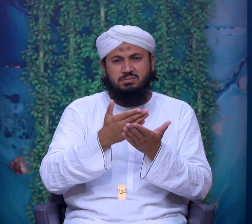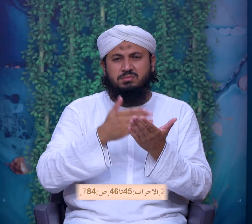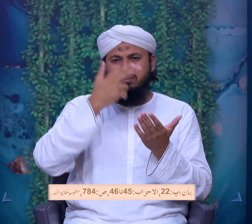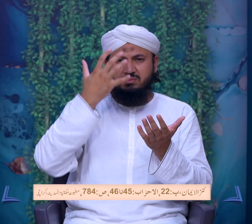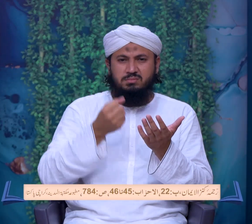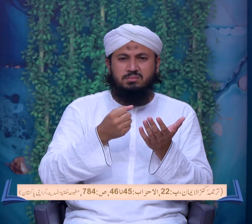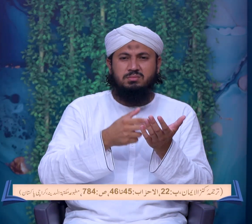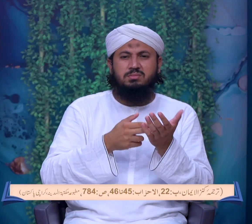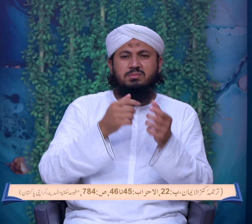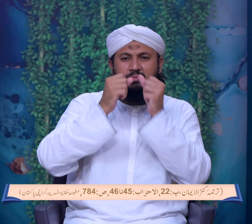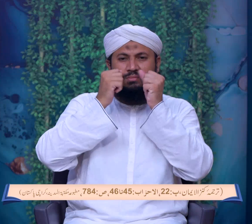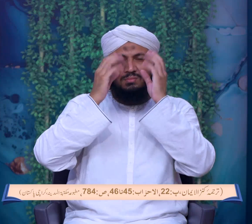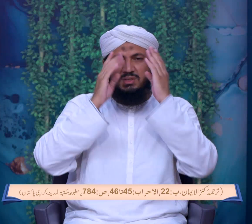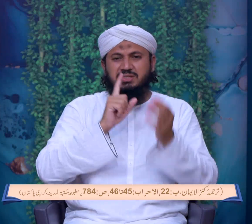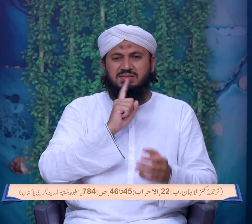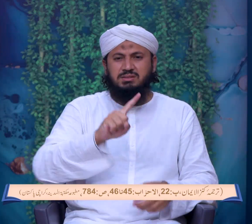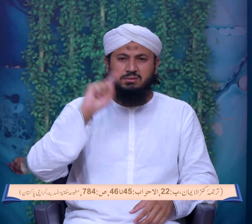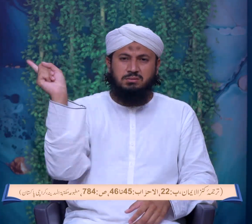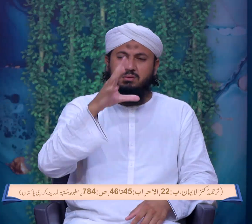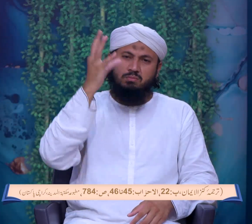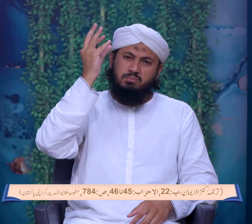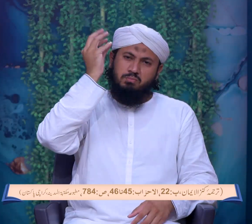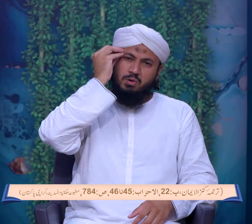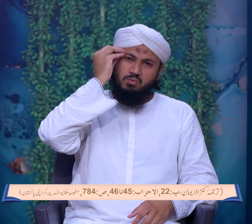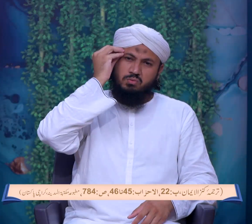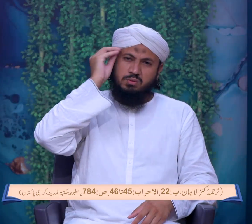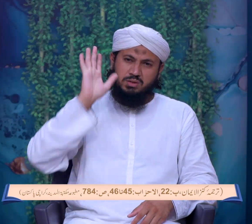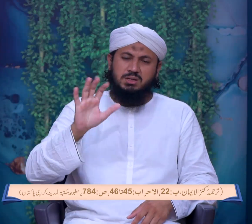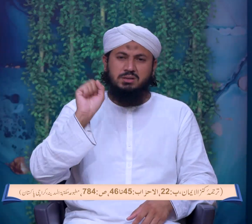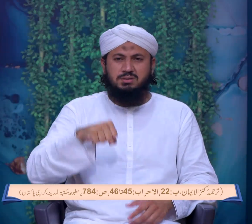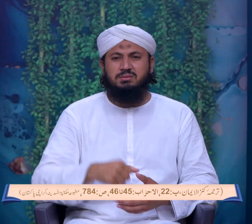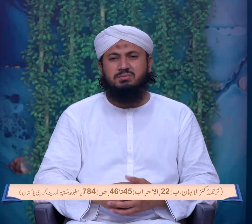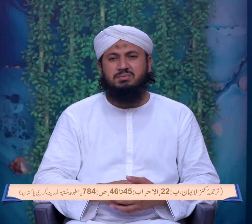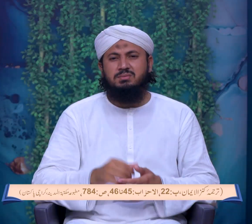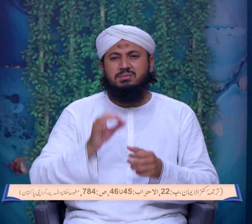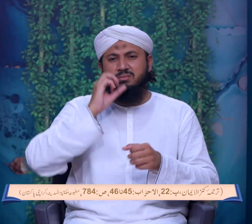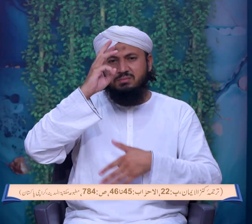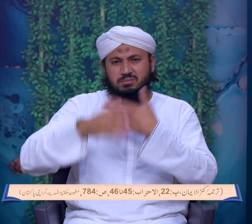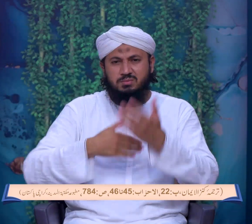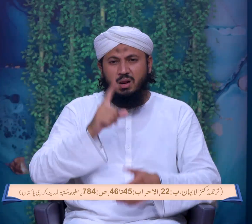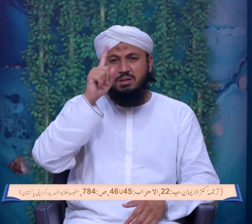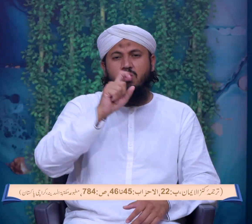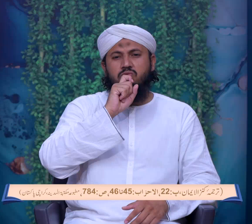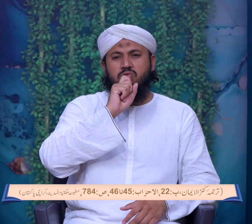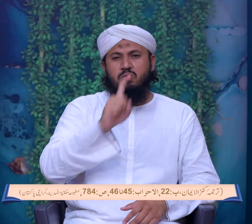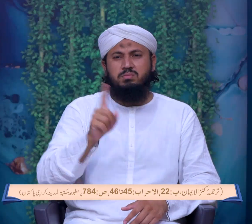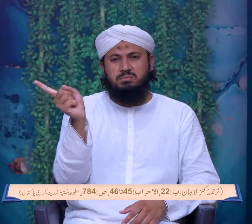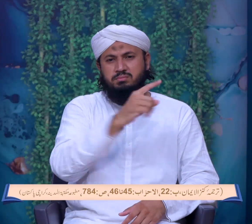ترجمہ کنز ایمان، اے غیب کی خبریں بتانے والے نبی، بے شک ہم نے تمہیں بھیجا حاضر ناظر اور خوشخبری دیتا اور